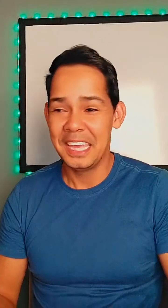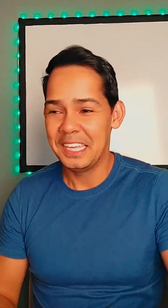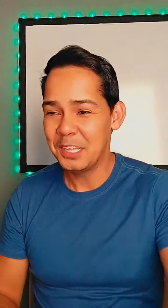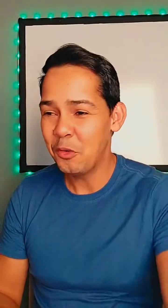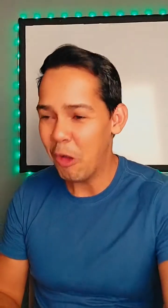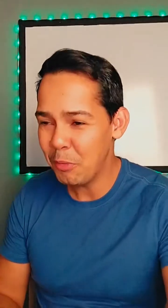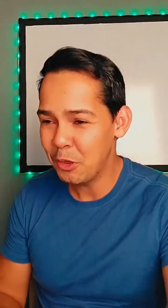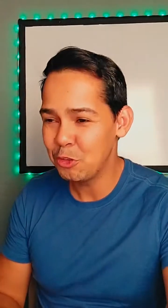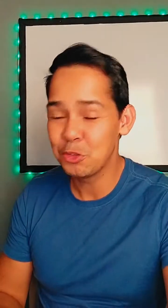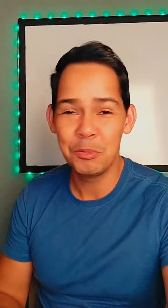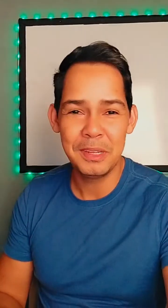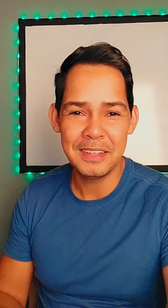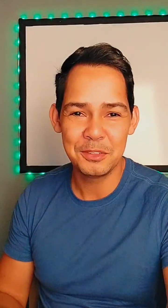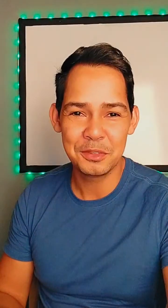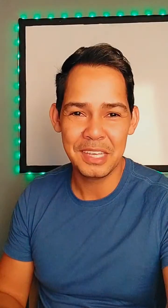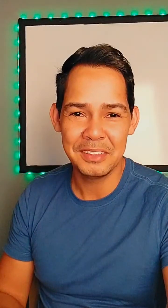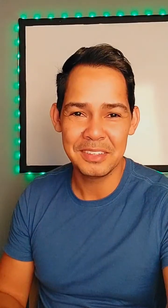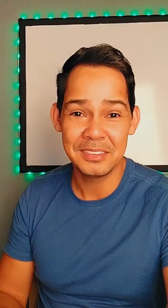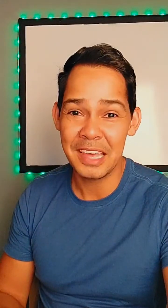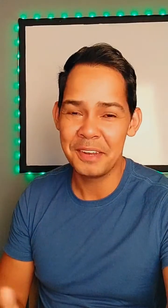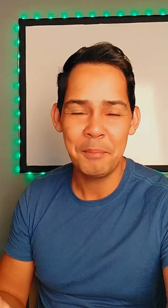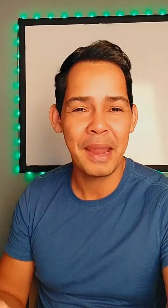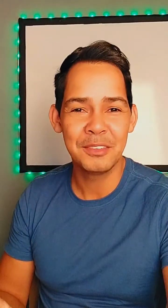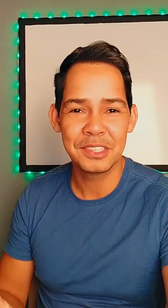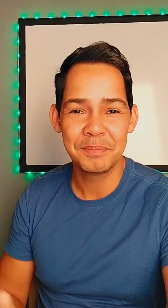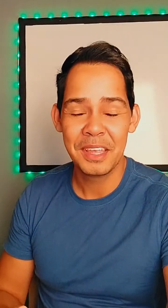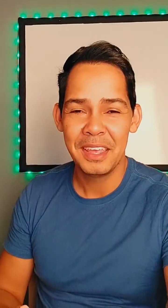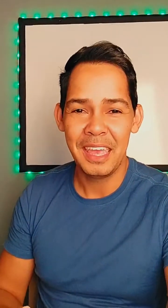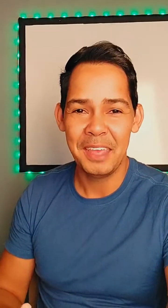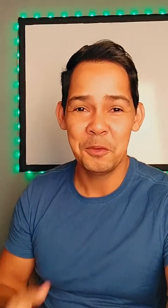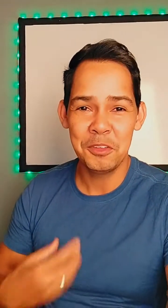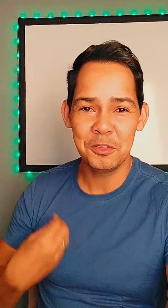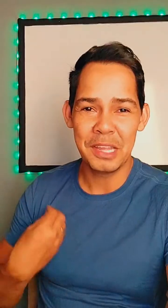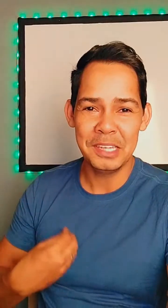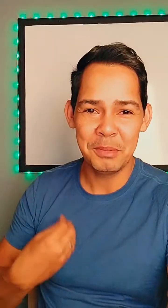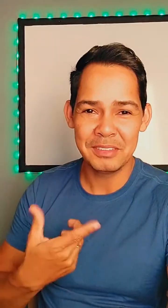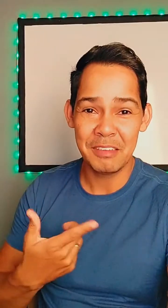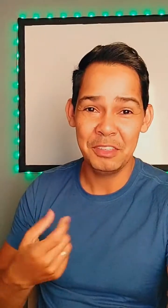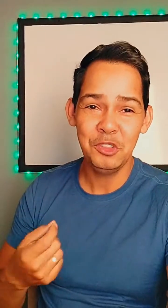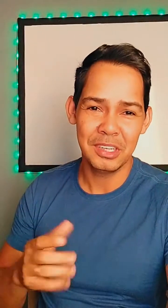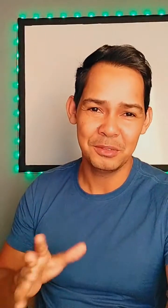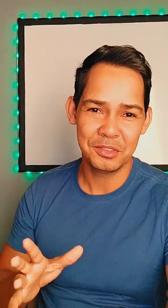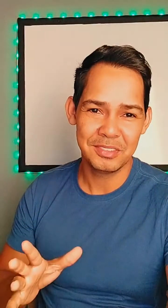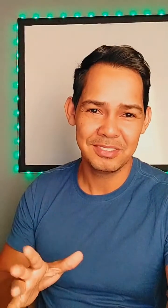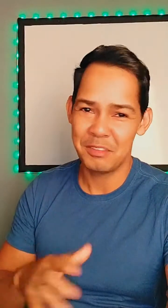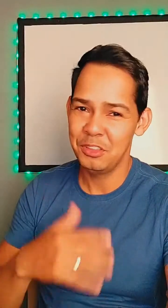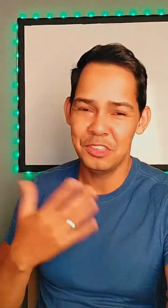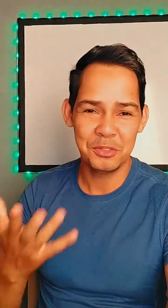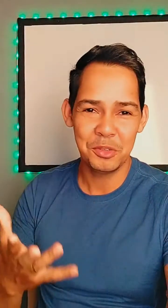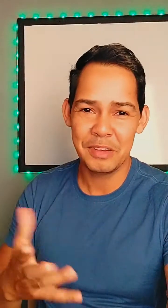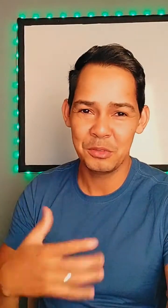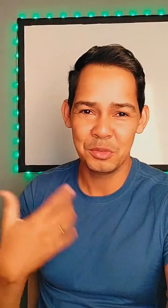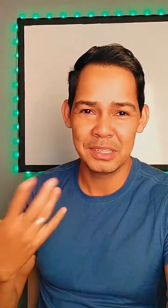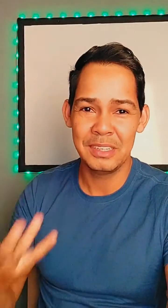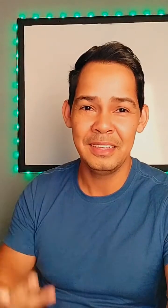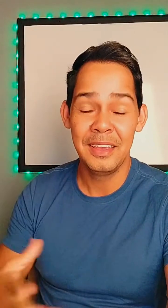Então, como que eu descobri isso que é necessário na prática? Eu vivo da Libras há 20 anos. Há 20 anos eu faço isso aqui, eu